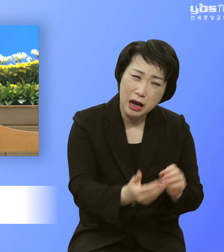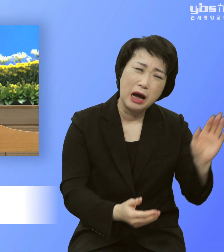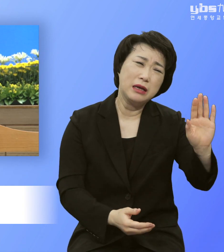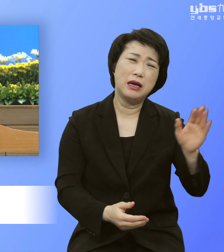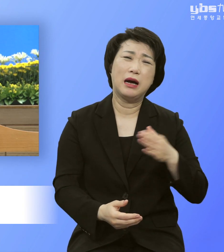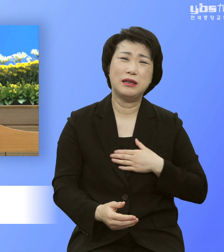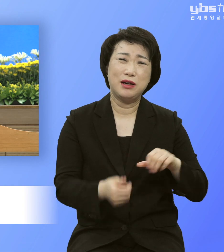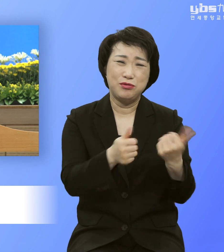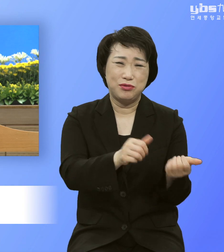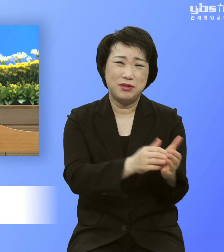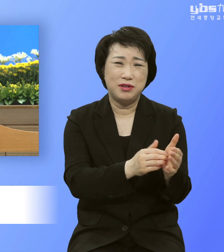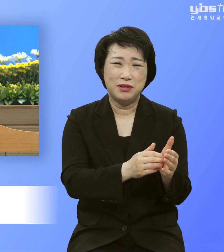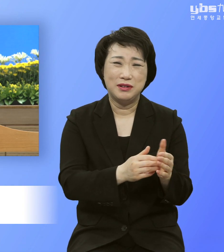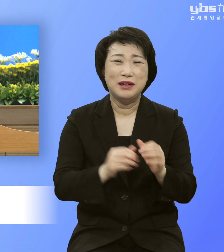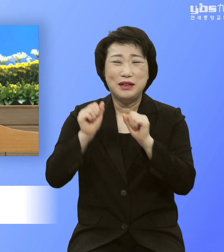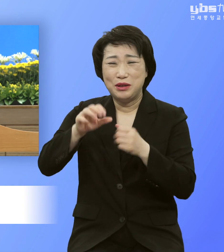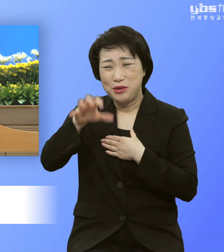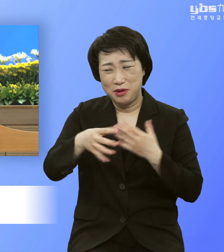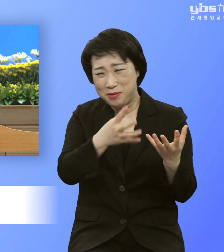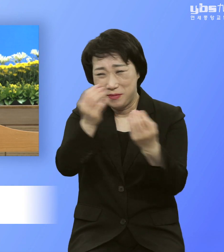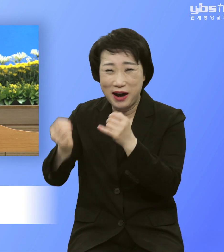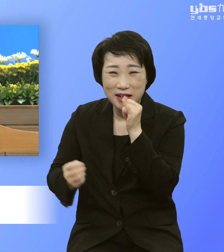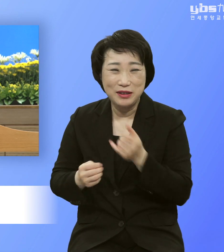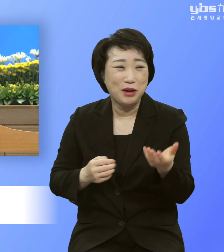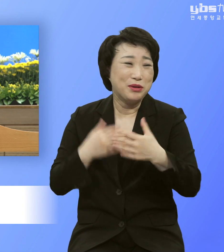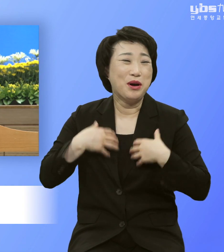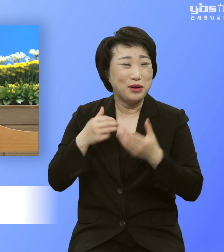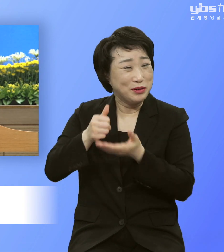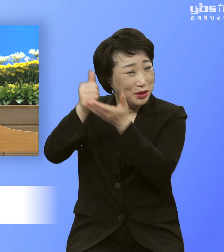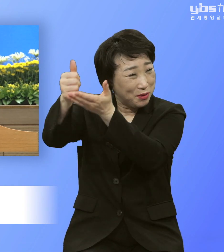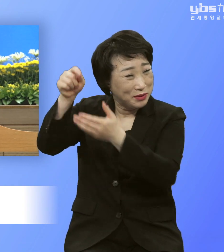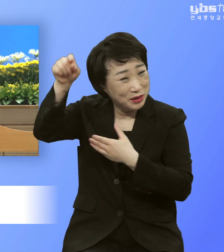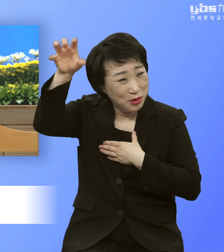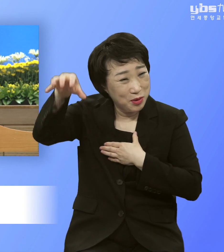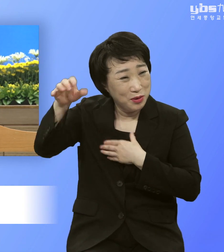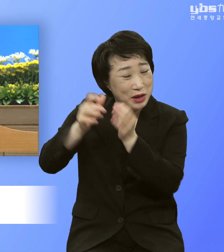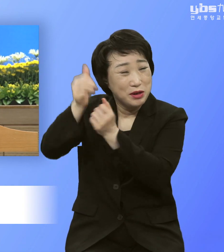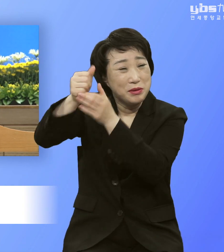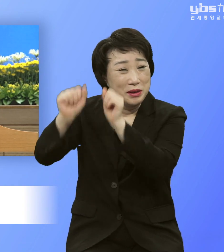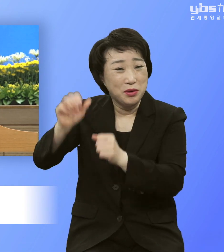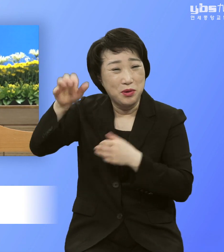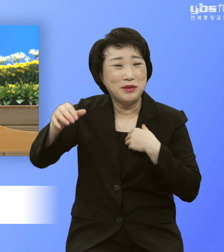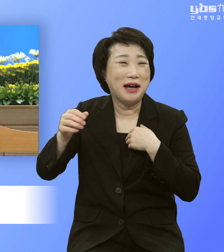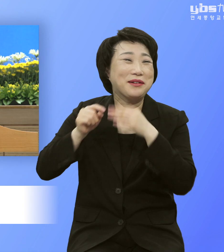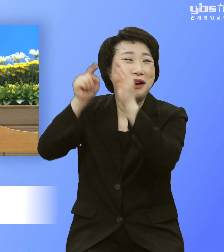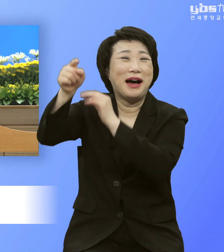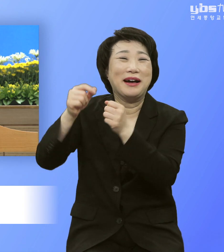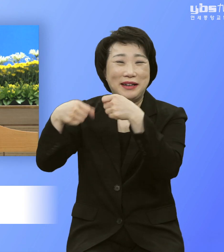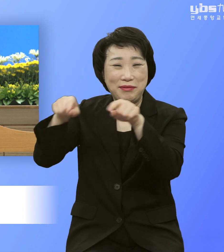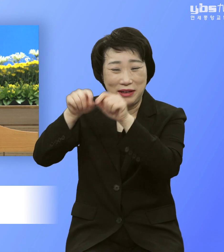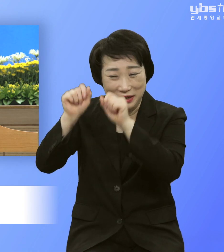너 있을 곳이 많다고 그랬어. 내가 너희를 영접하여 나 있는 곳에 너희도 있게 한다고 말씀하시고.